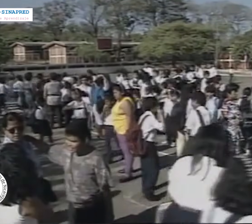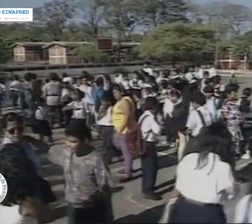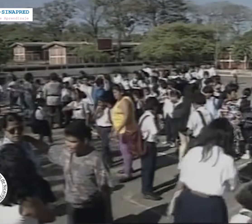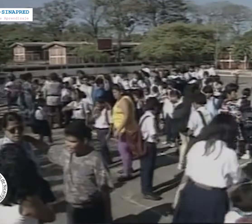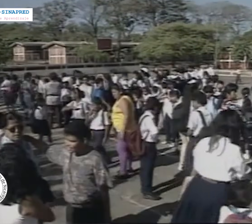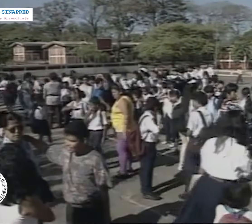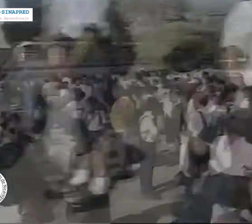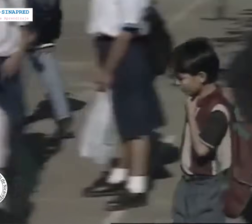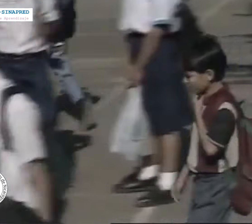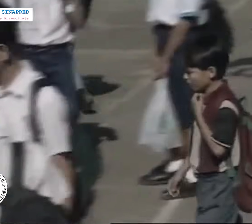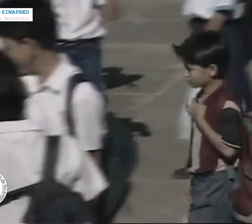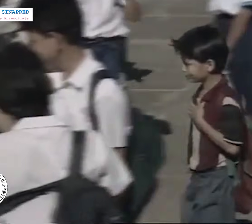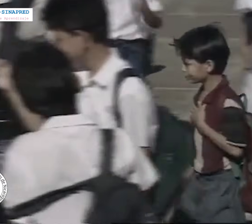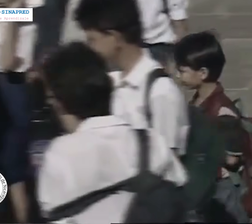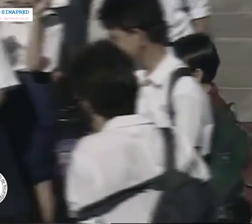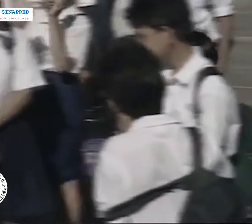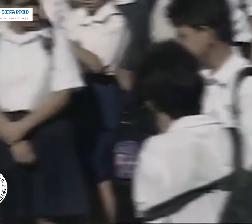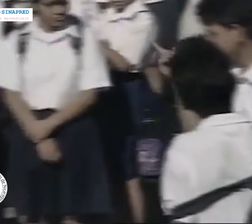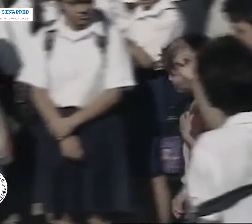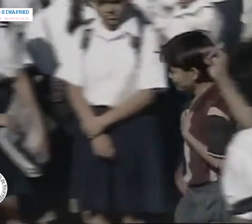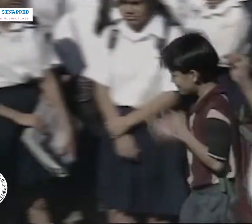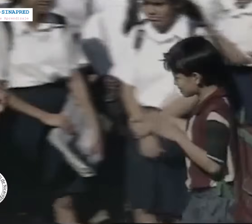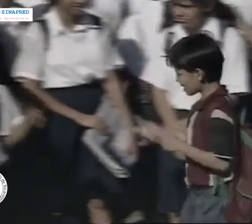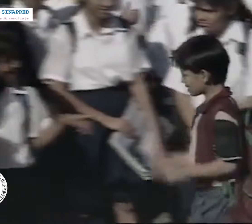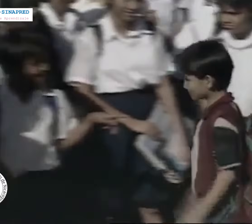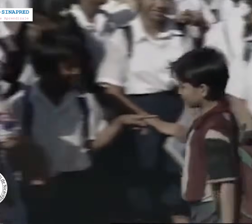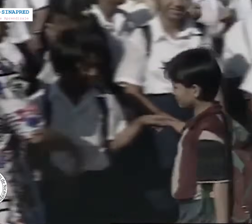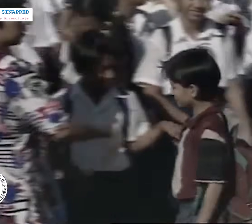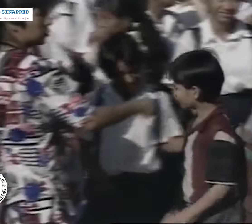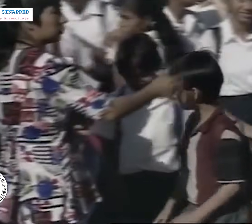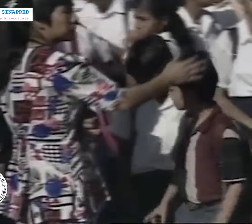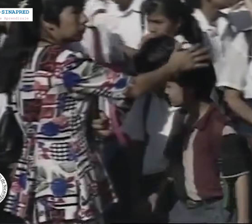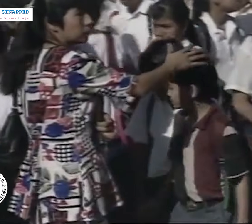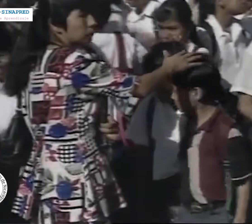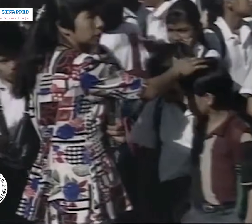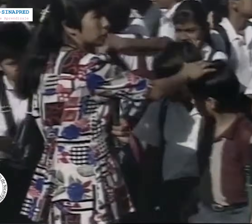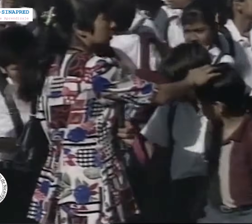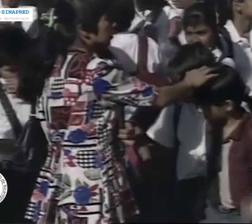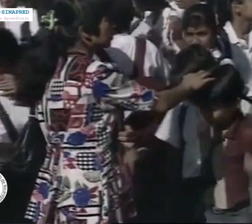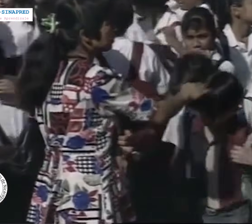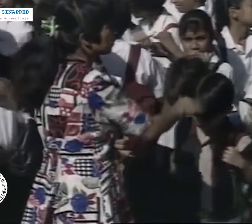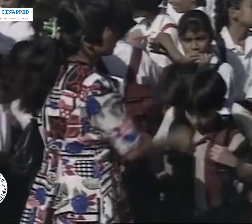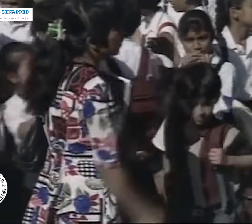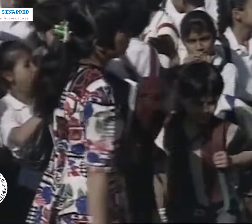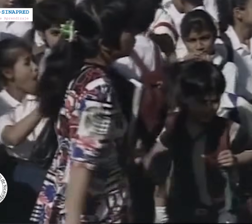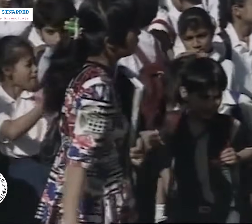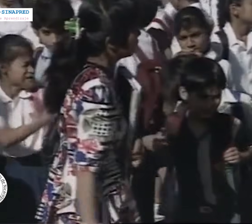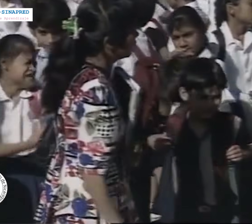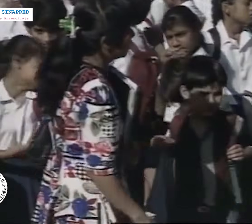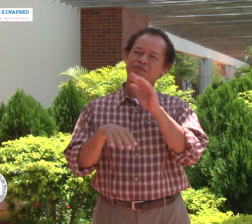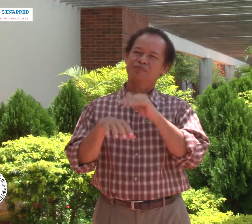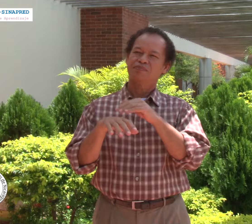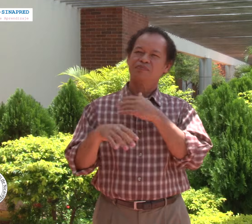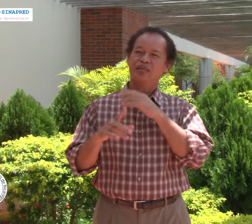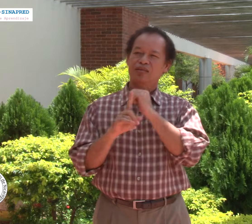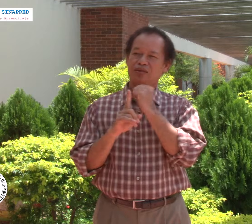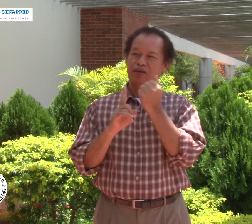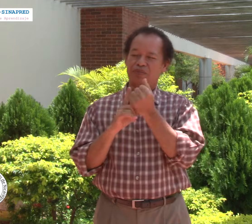paso a que los muchachos tuvieran otro tipo de educación diferente a la de nosotros los adultos. Y es importante